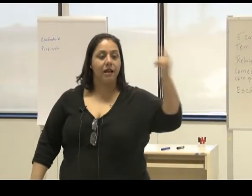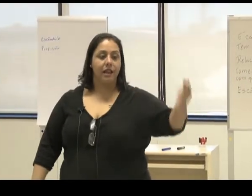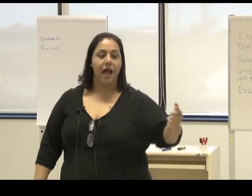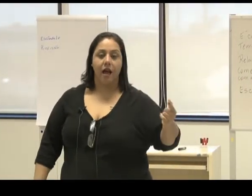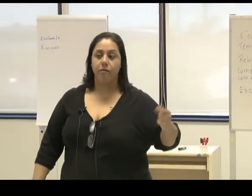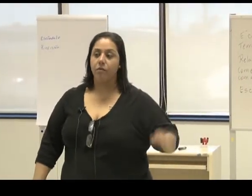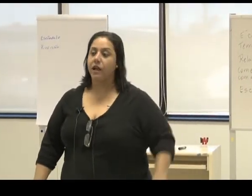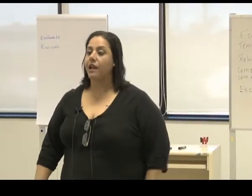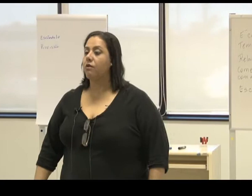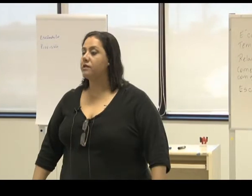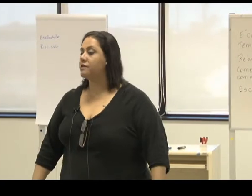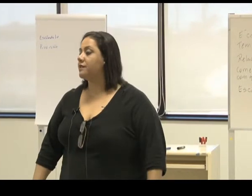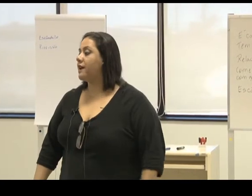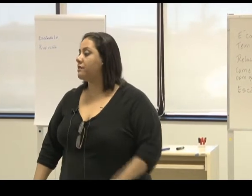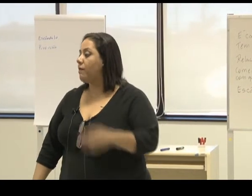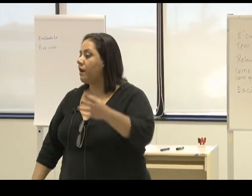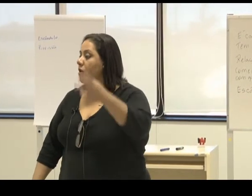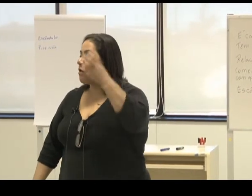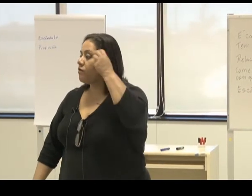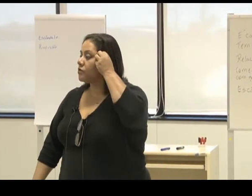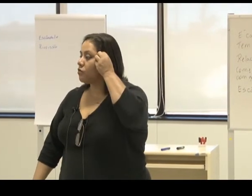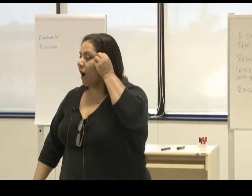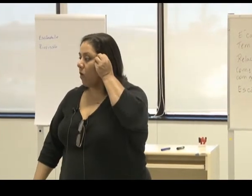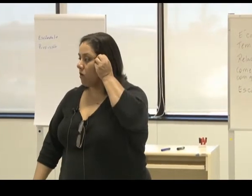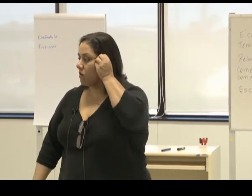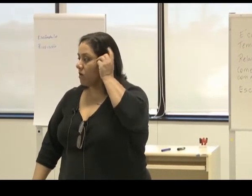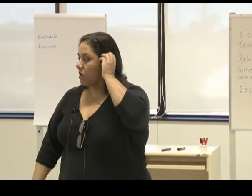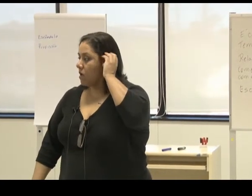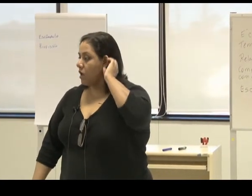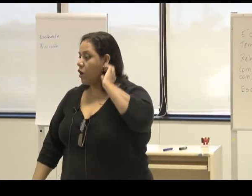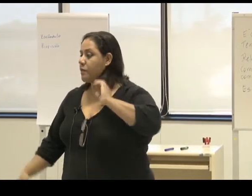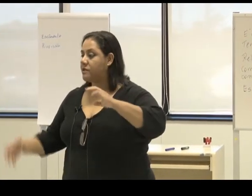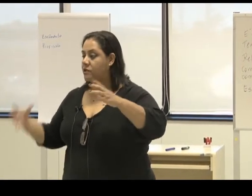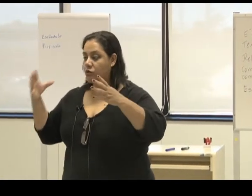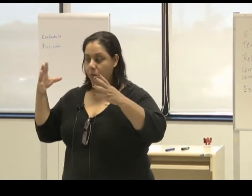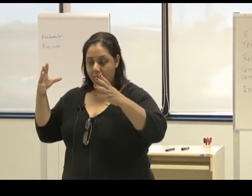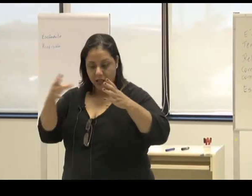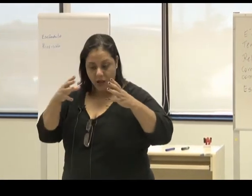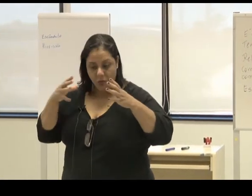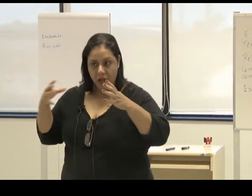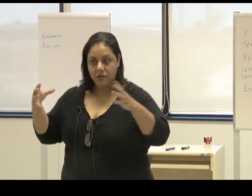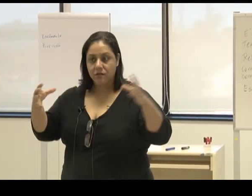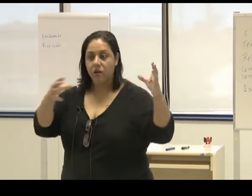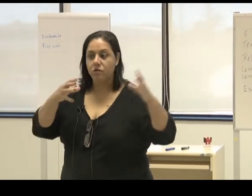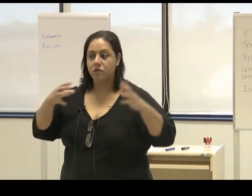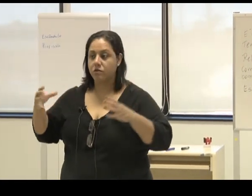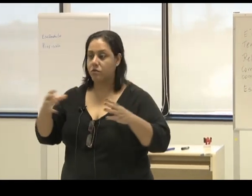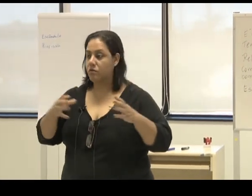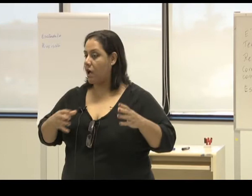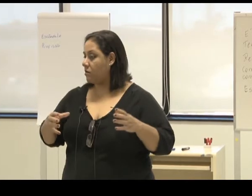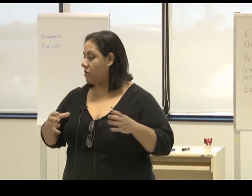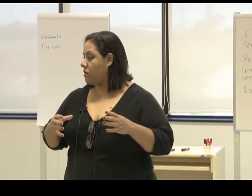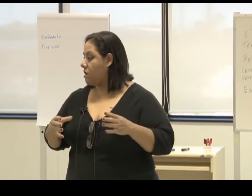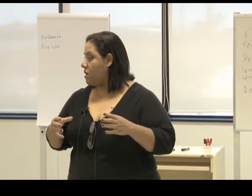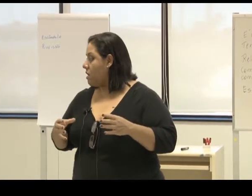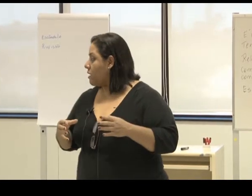criar. Porque língua de sinais é uma língua visual. Eu preciso mentalmente estar com isso estruturado. Quer